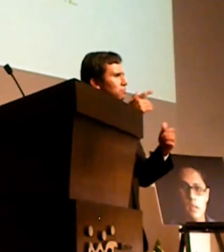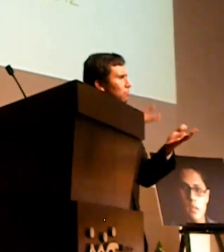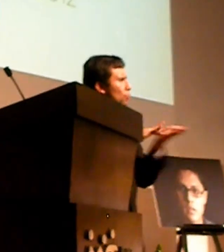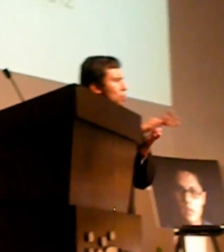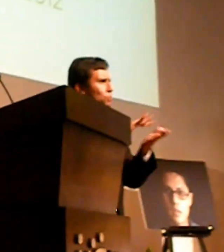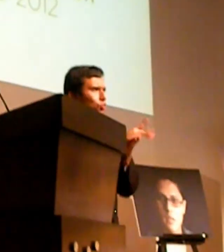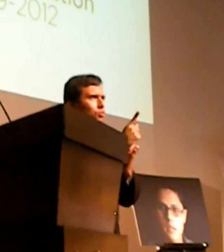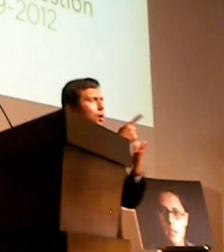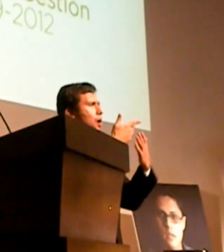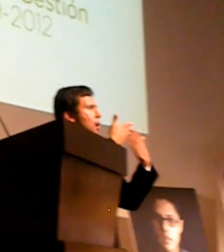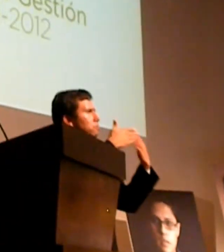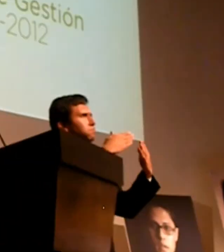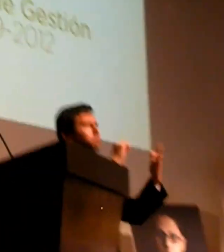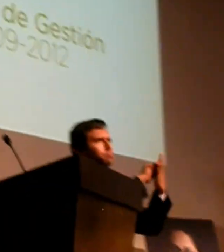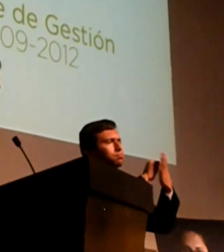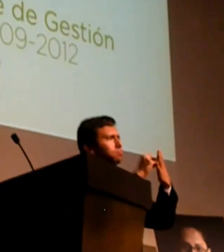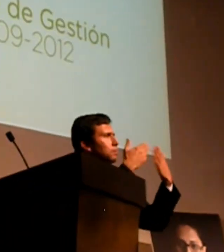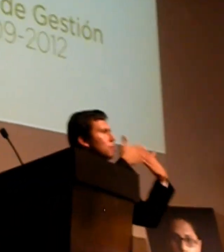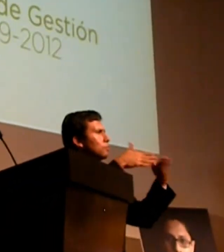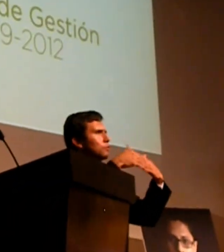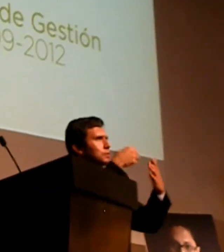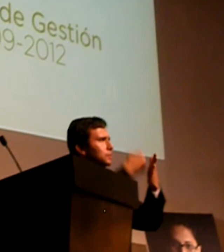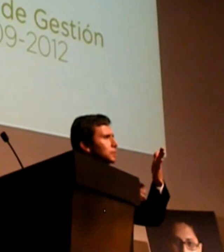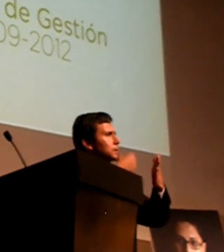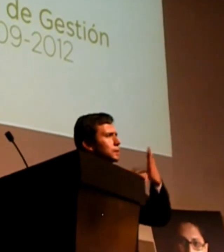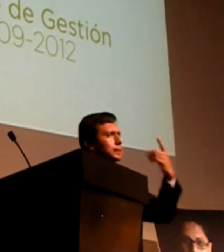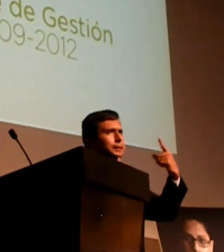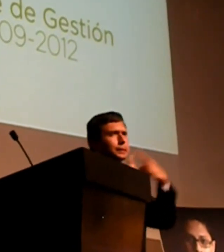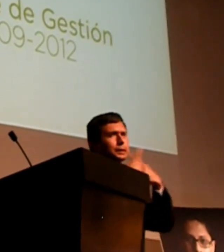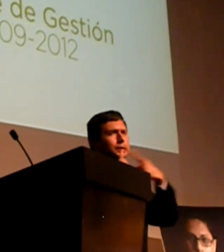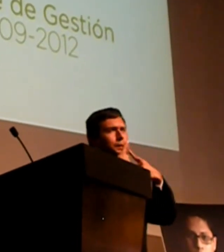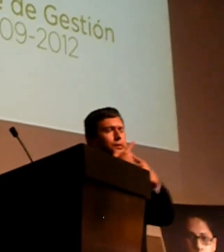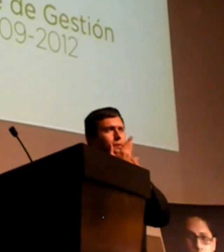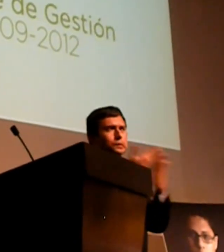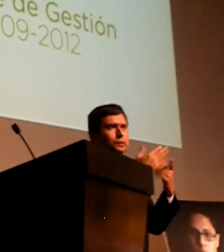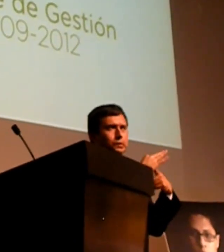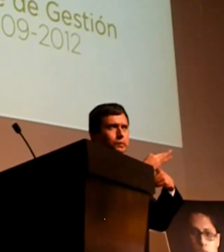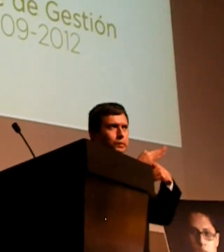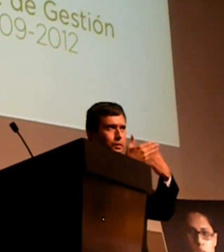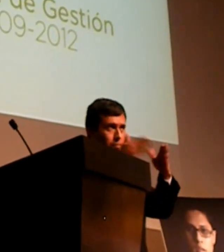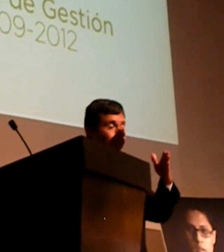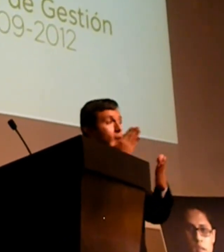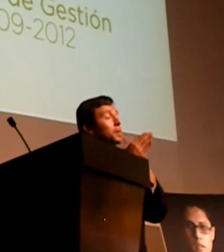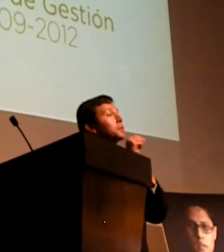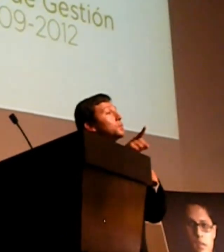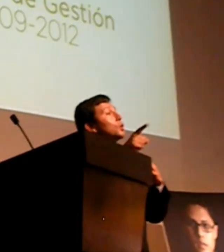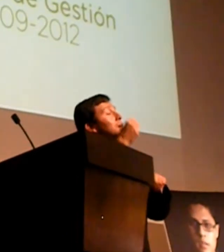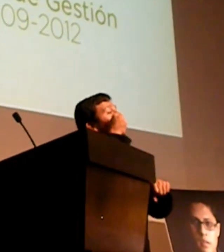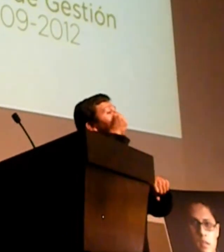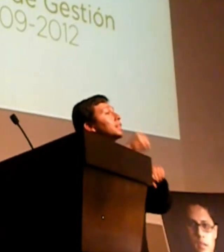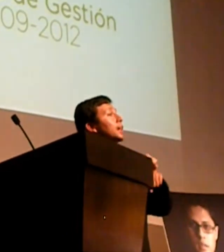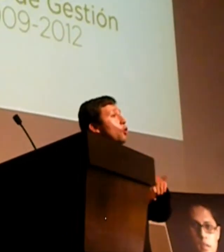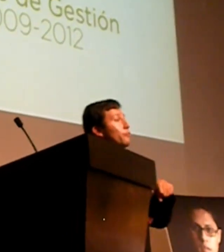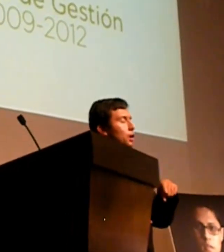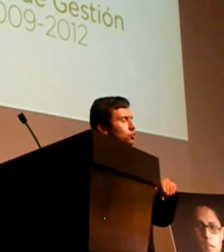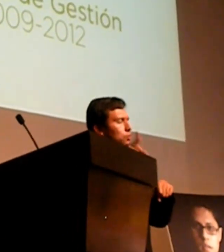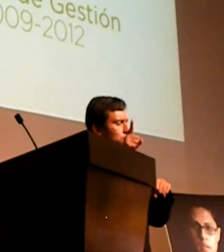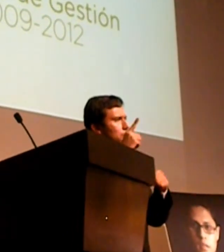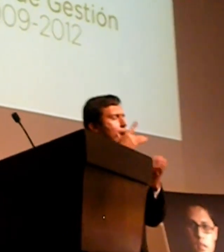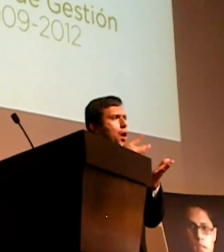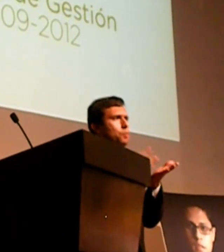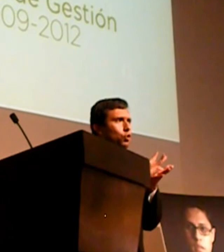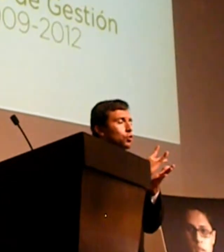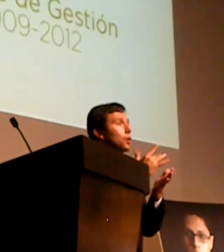mensaje, dialogando. De igual manera, gracias a la Secretaría de Gobernación, que intervino para solucionar problemas